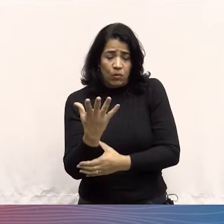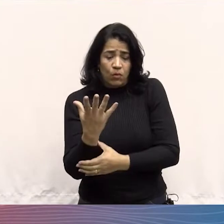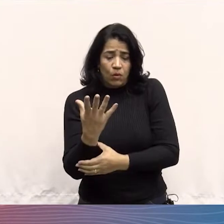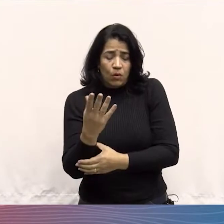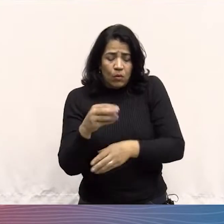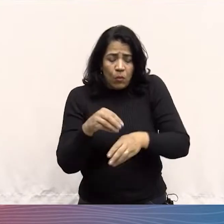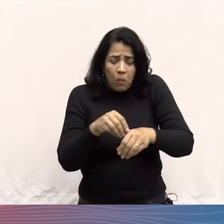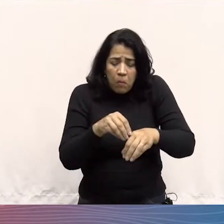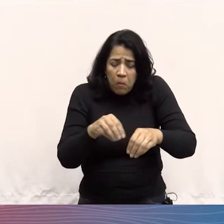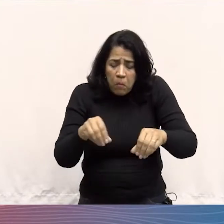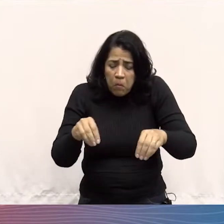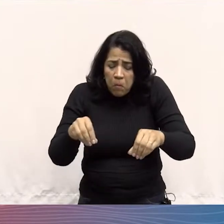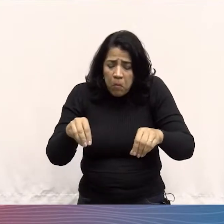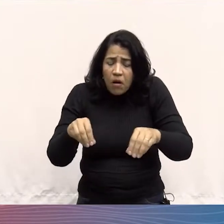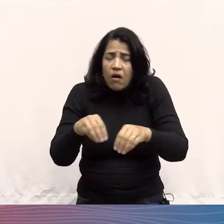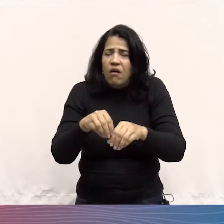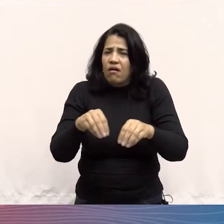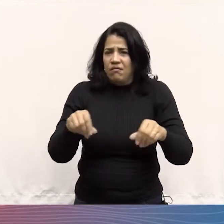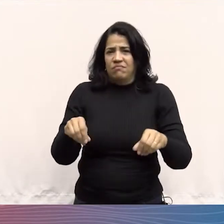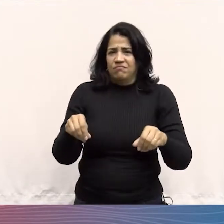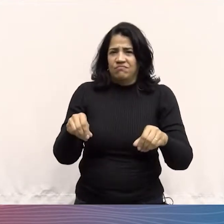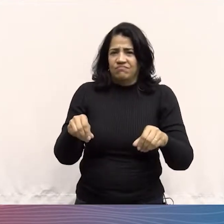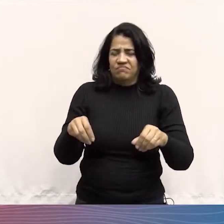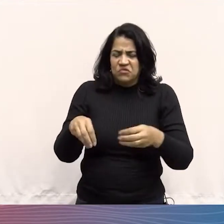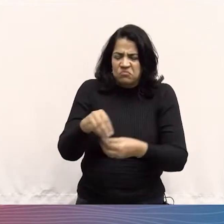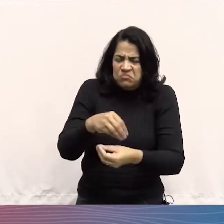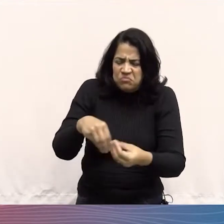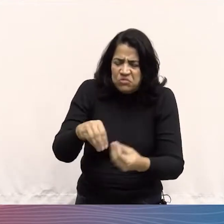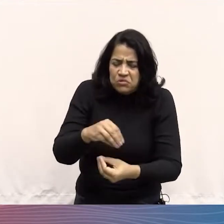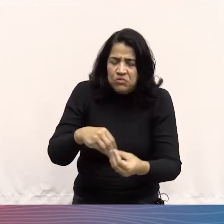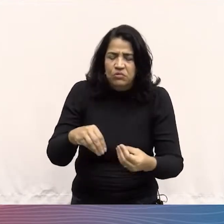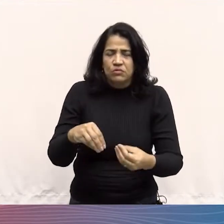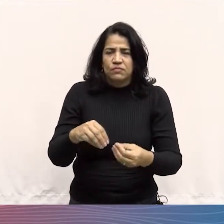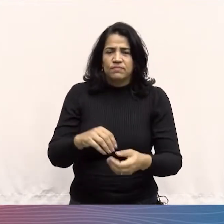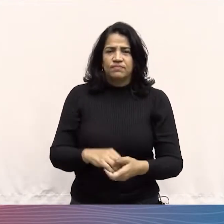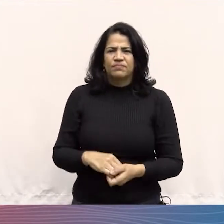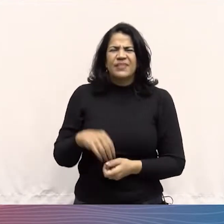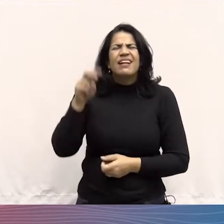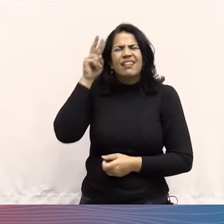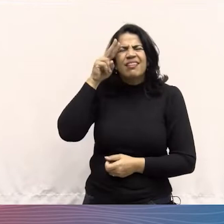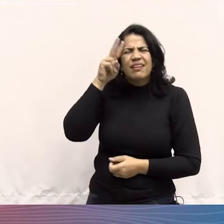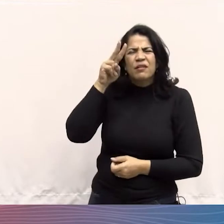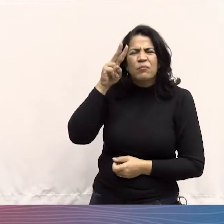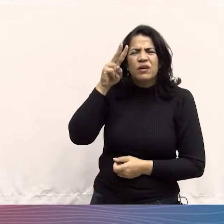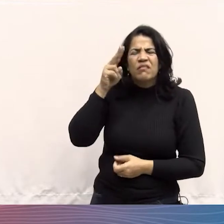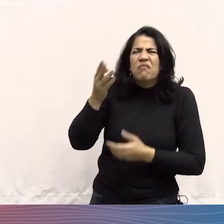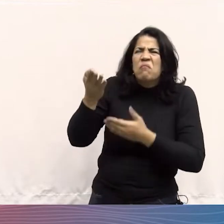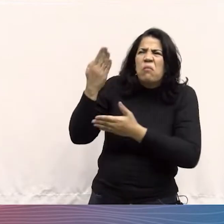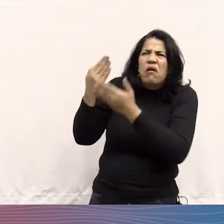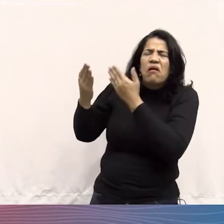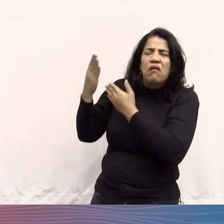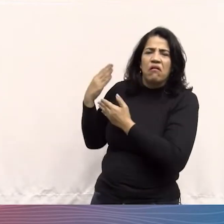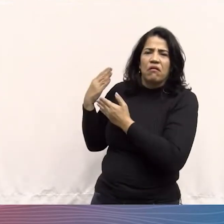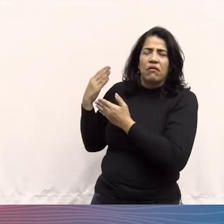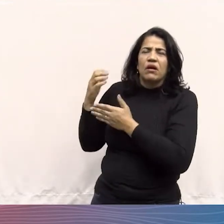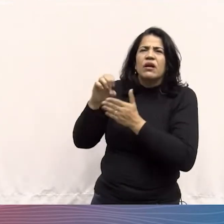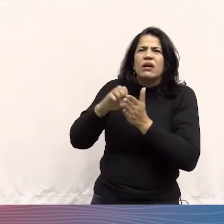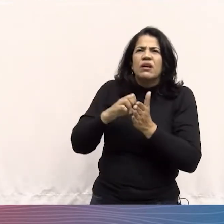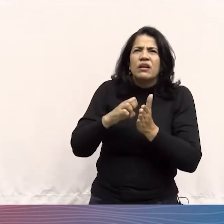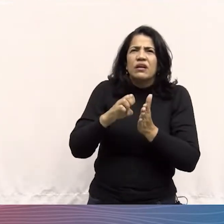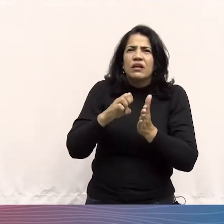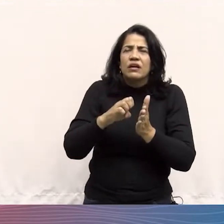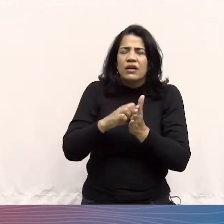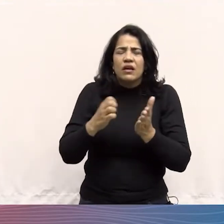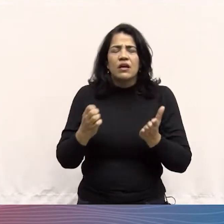tijolo. Vocês lembram quando lá em Gênesis, o povo de Israel, Êxodo, quando o povo de Israel